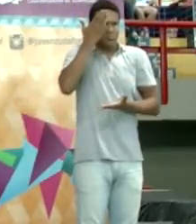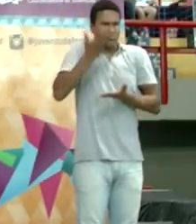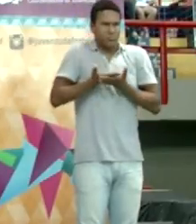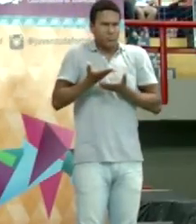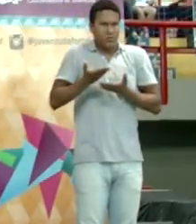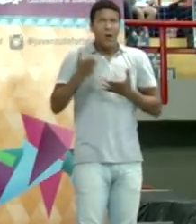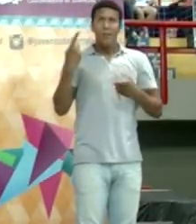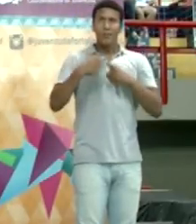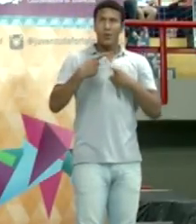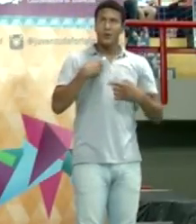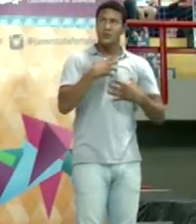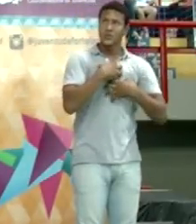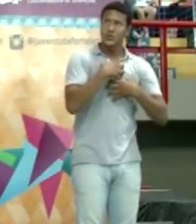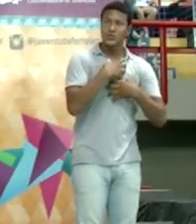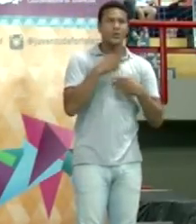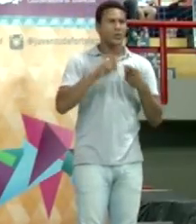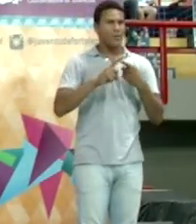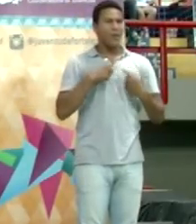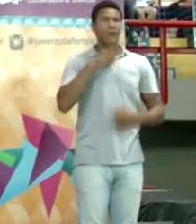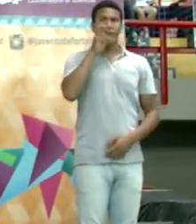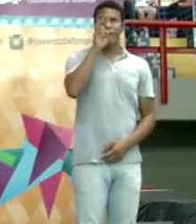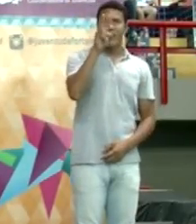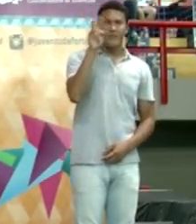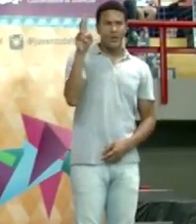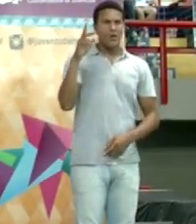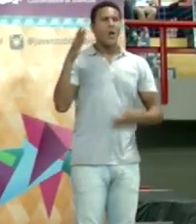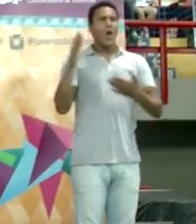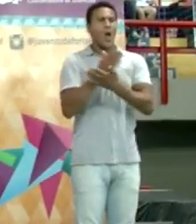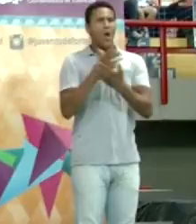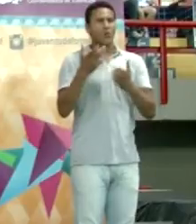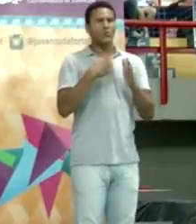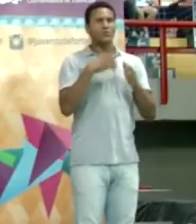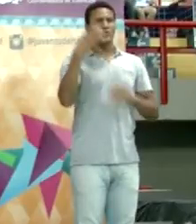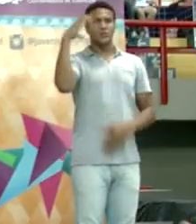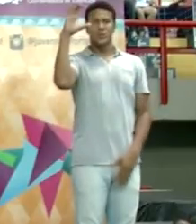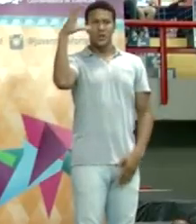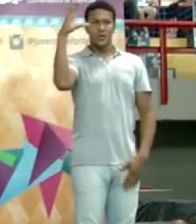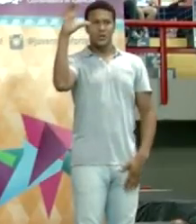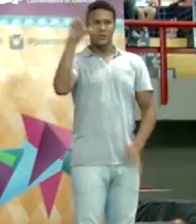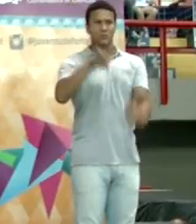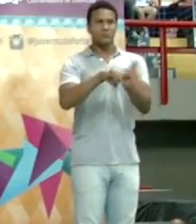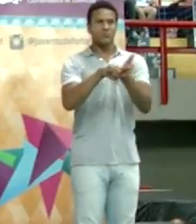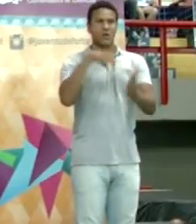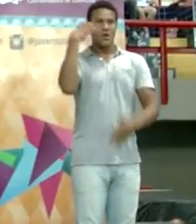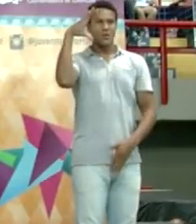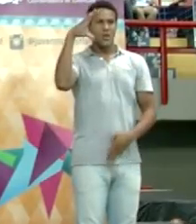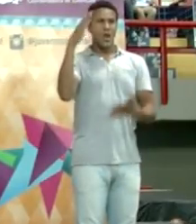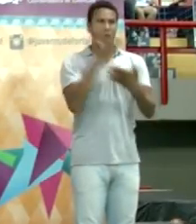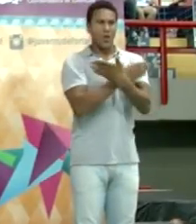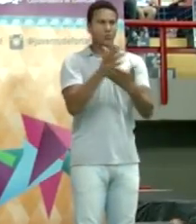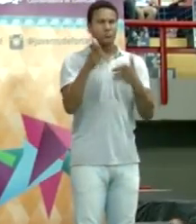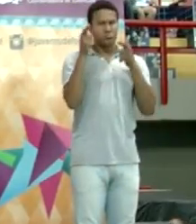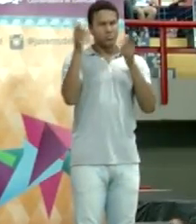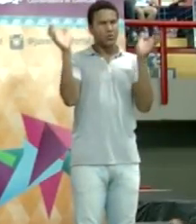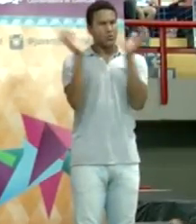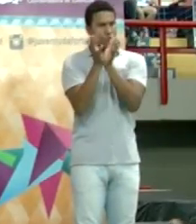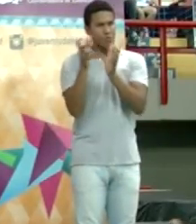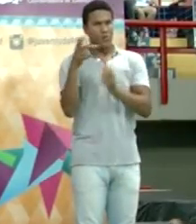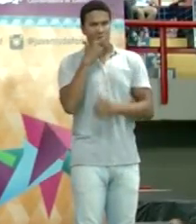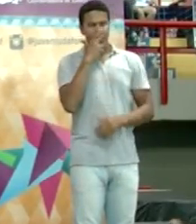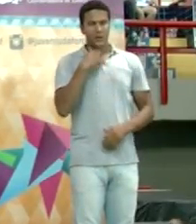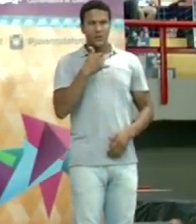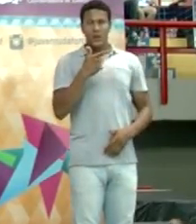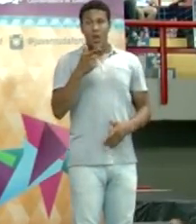vendo. Nós temos alguns cientistas que são chamados de não aquecimentistas. Esses daí que são